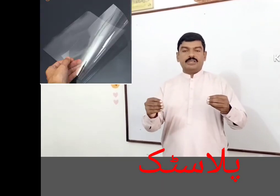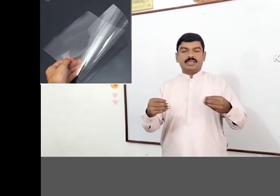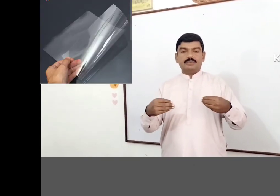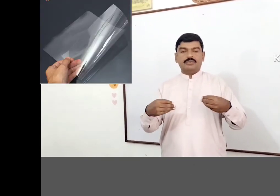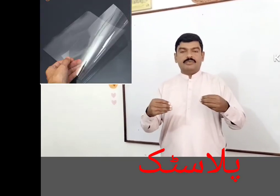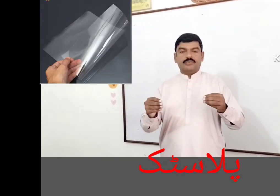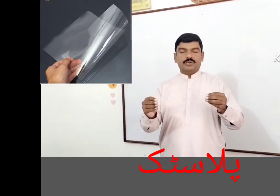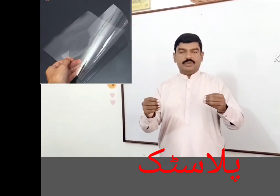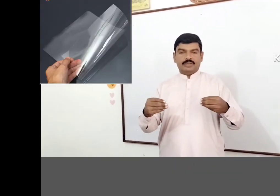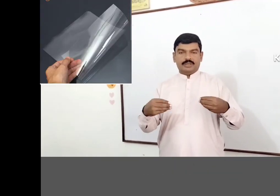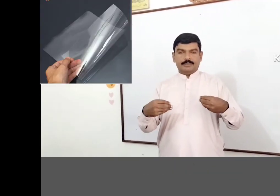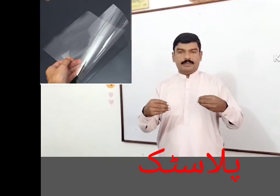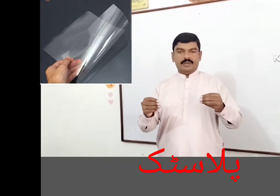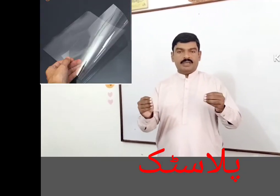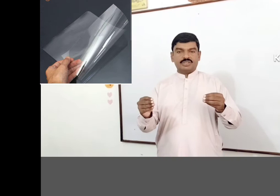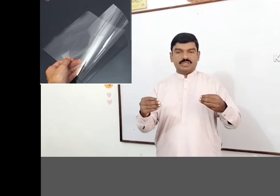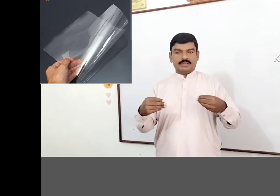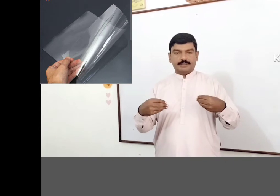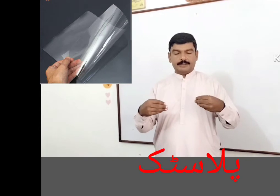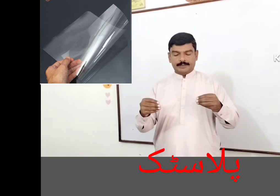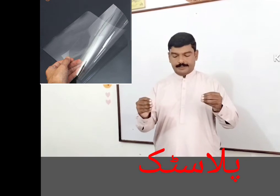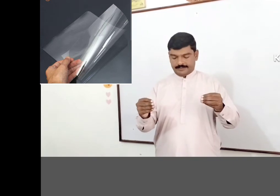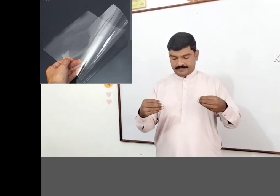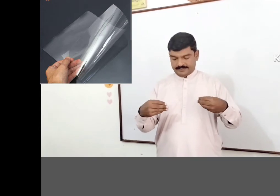जैसे हम वो फोल्ड हो जाते हैं, प्लास्टिक।